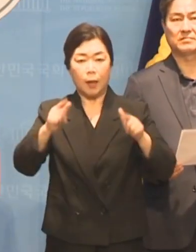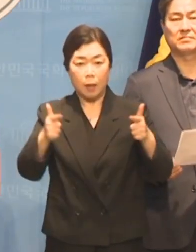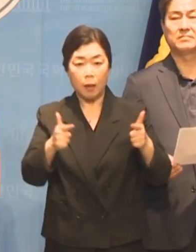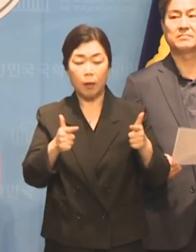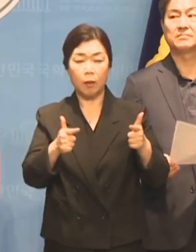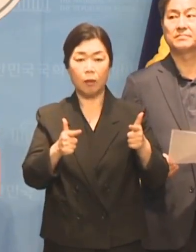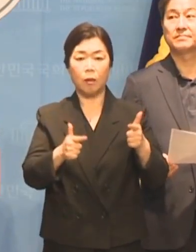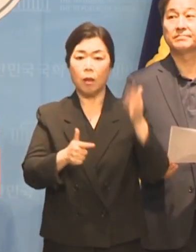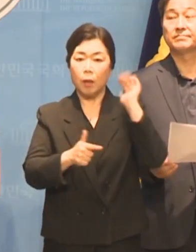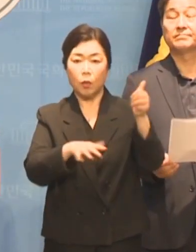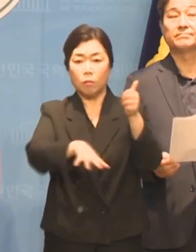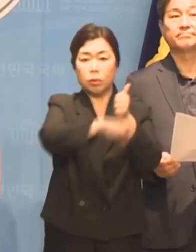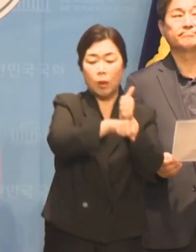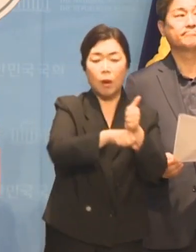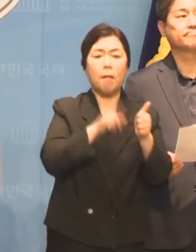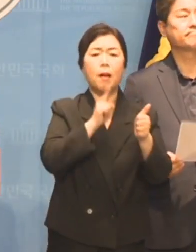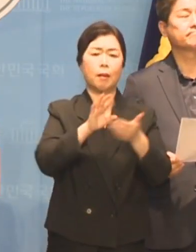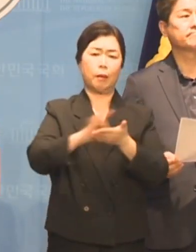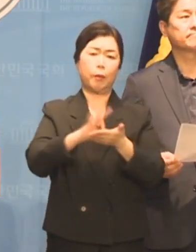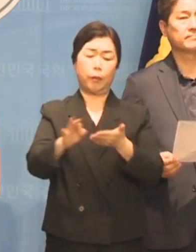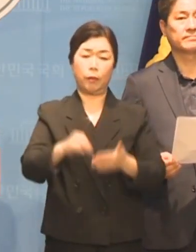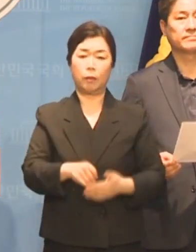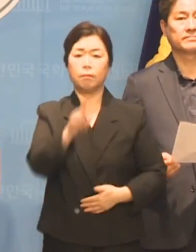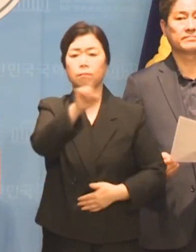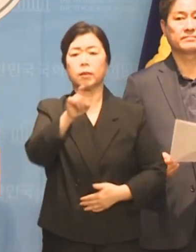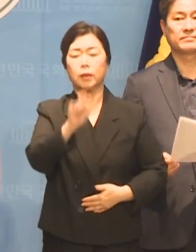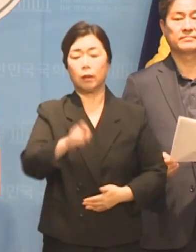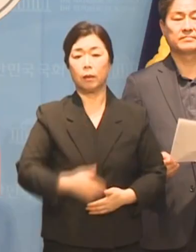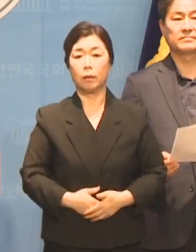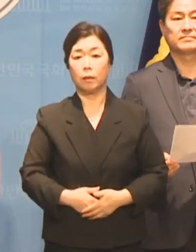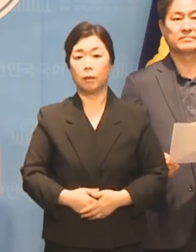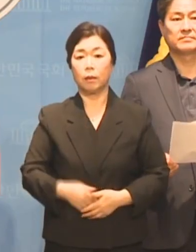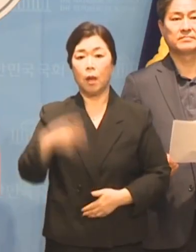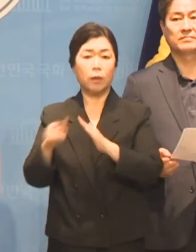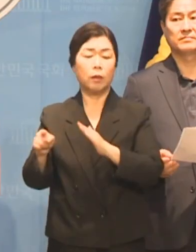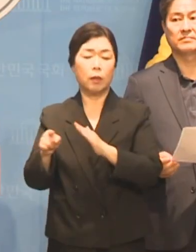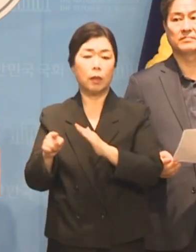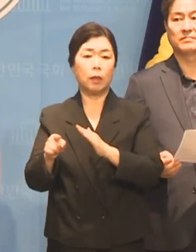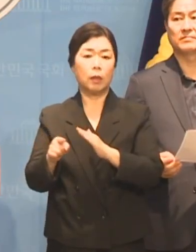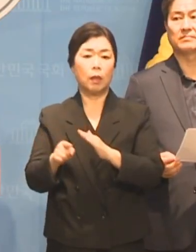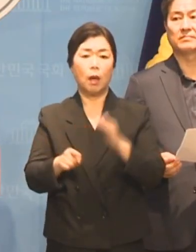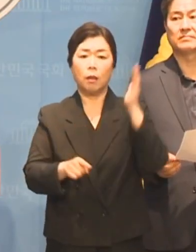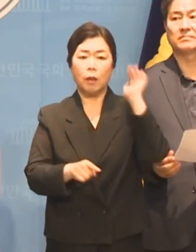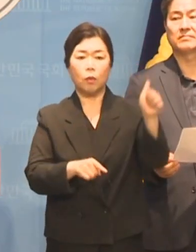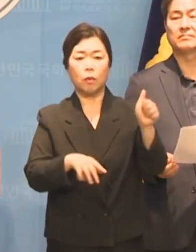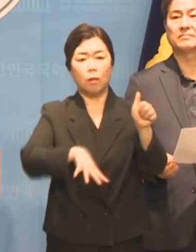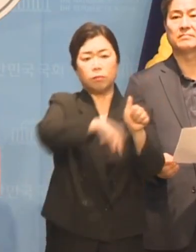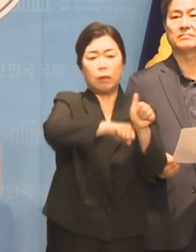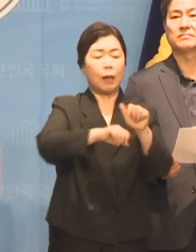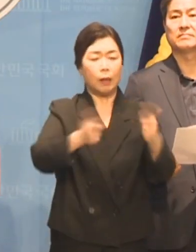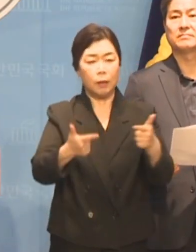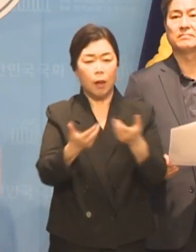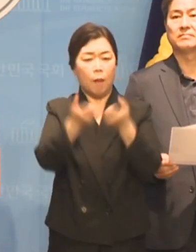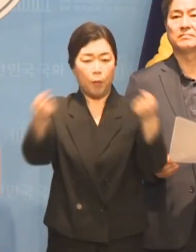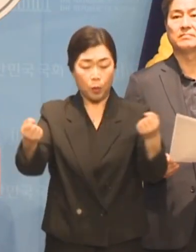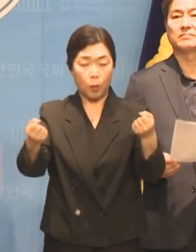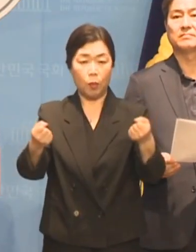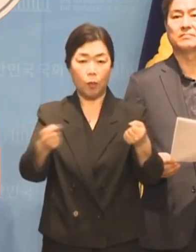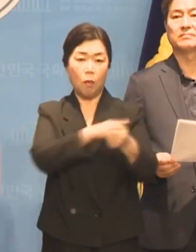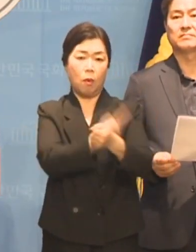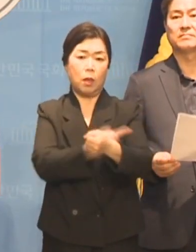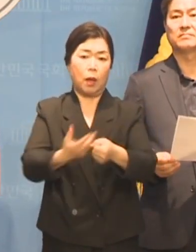모양입니다. 이럴 거라면 도대체 감사원이 왜 합니까? 윤석열